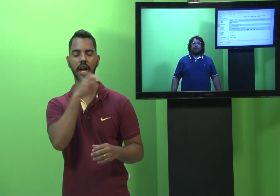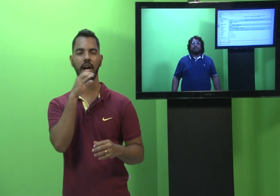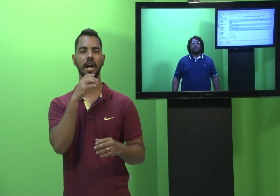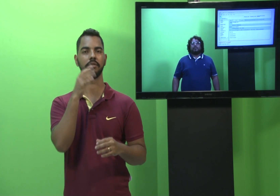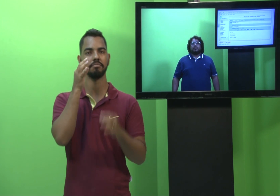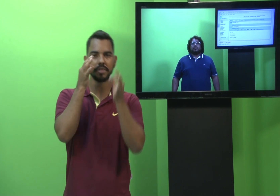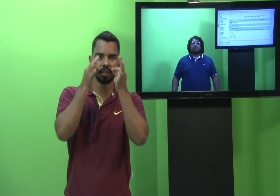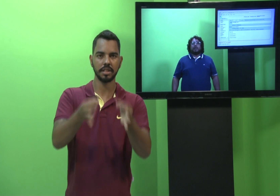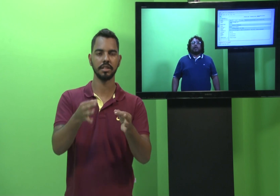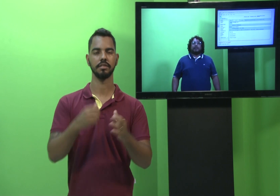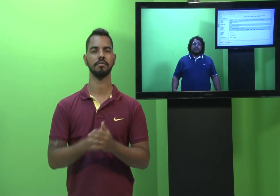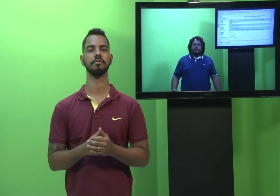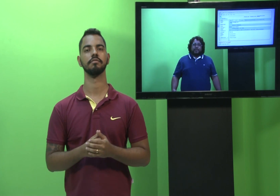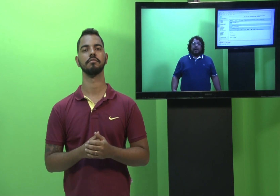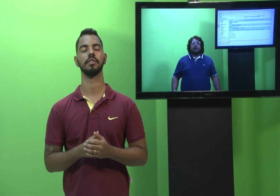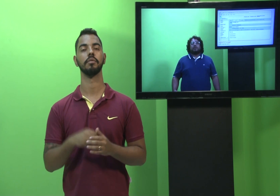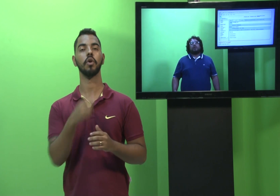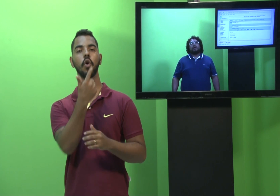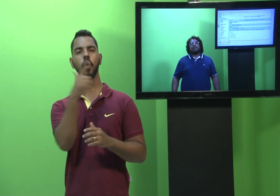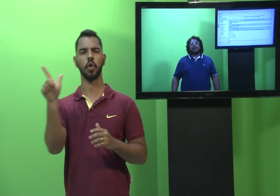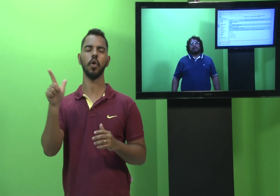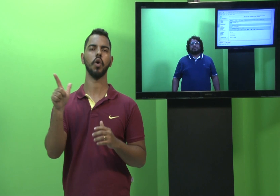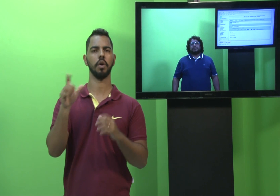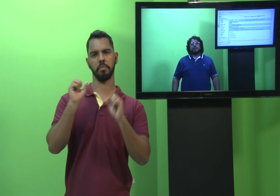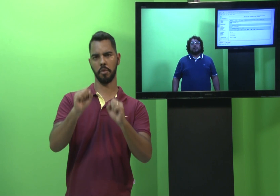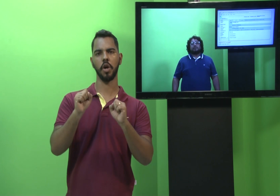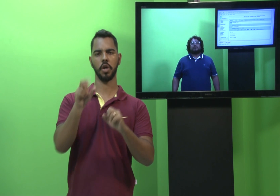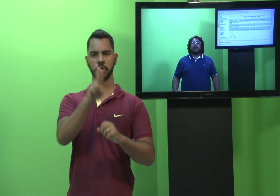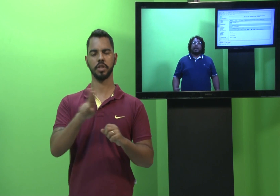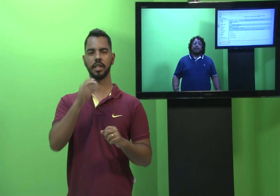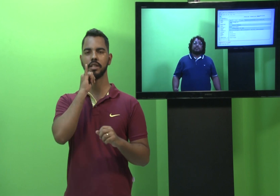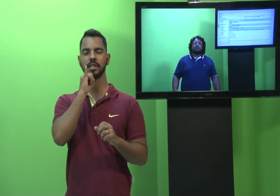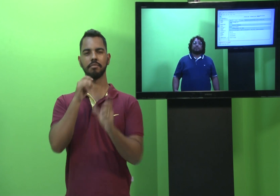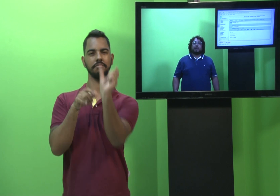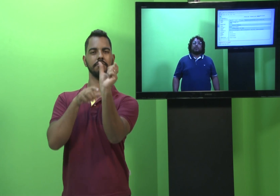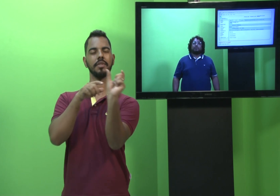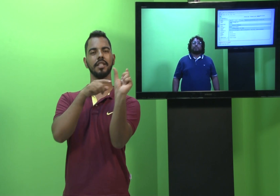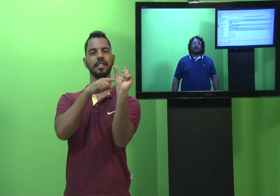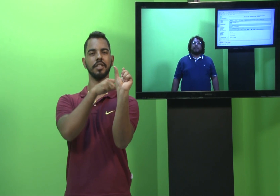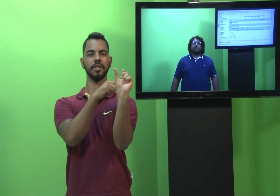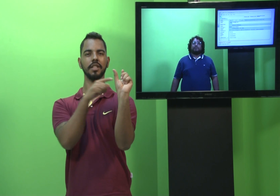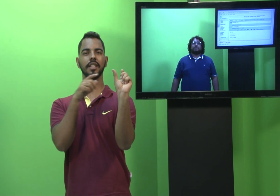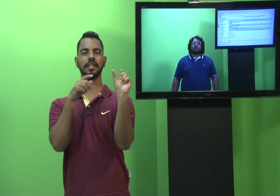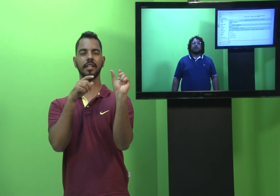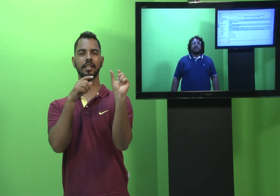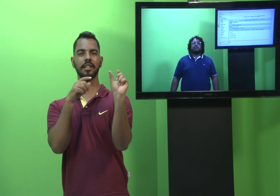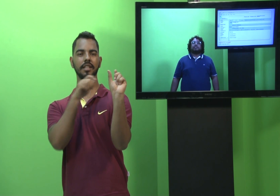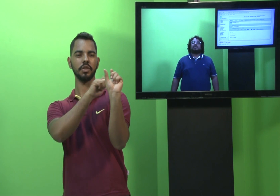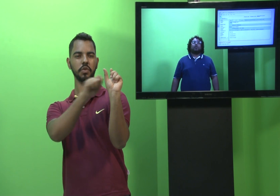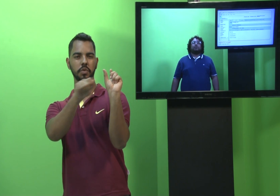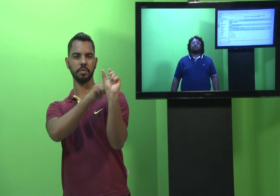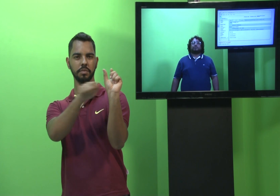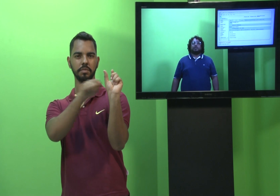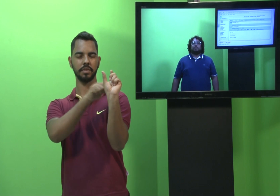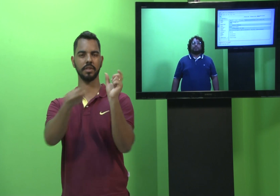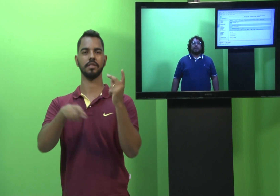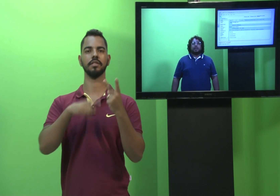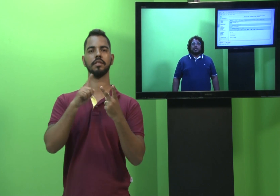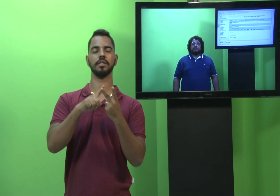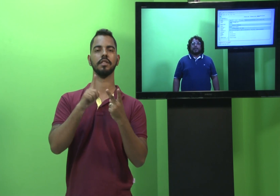Sublinhar, grifar, colocar palavras em asterisco, além dos recursos para ênfase. Existem outros símbolos que